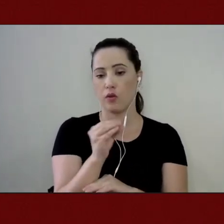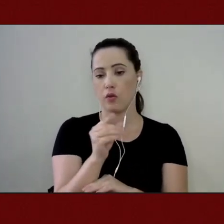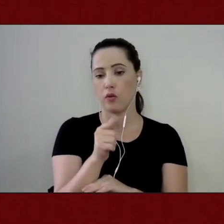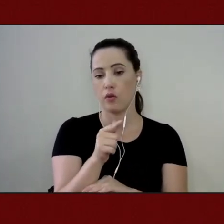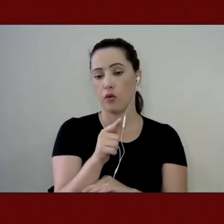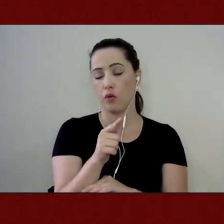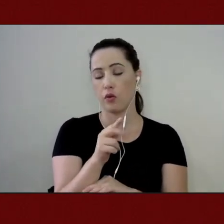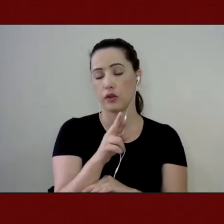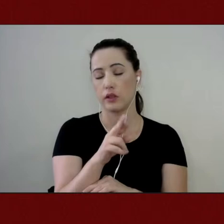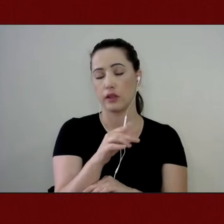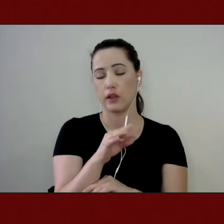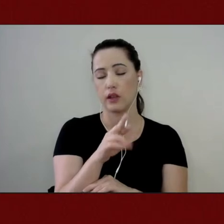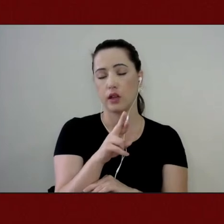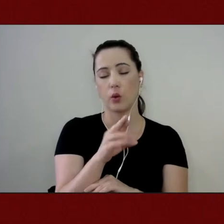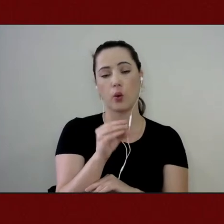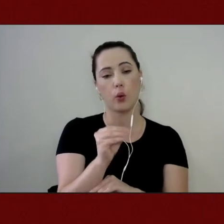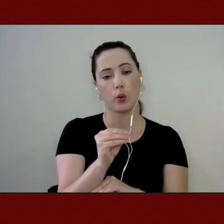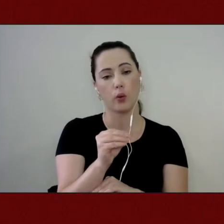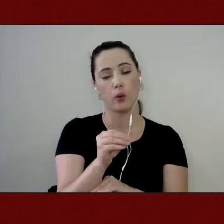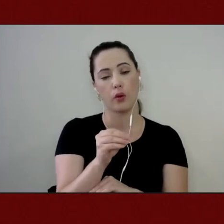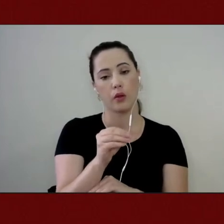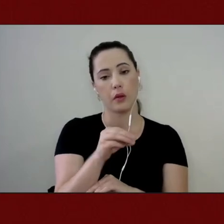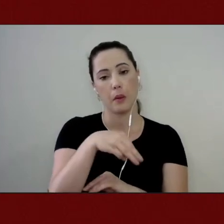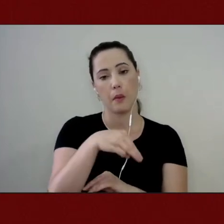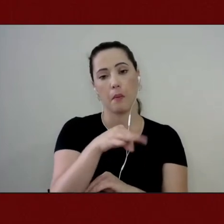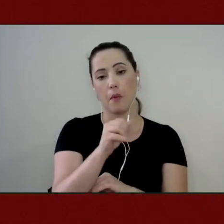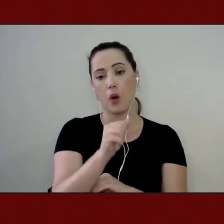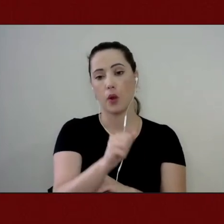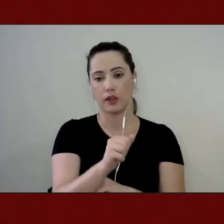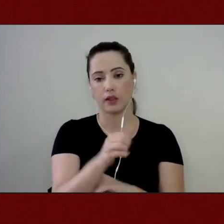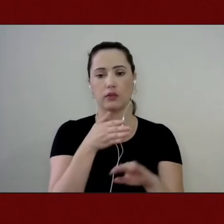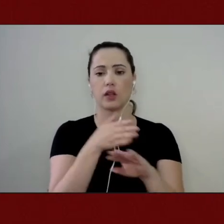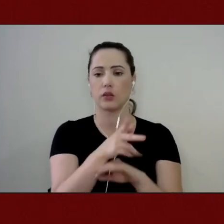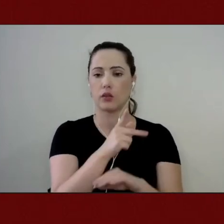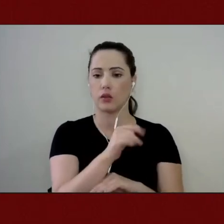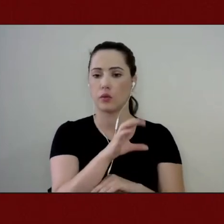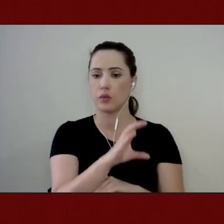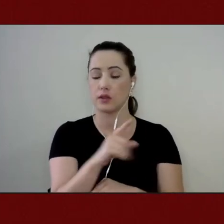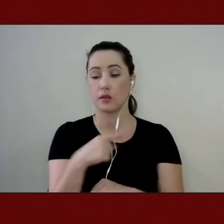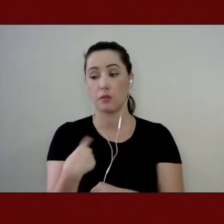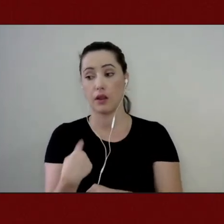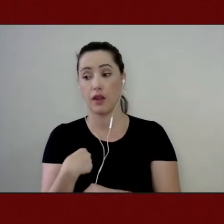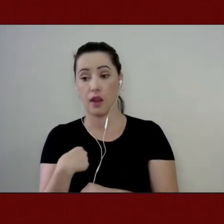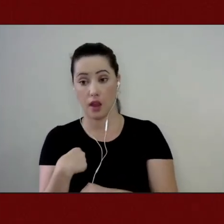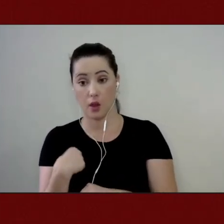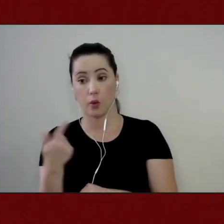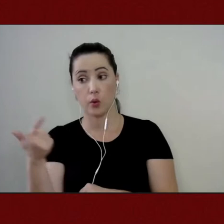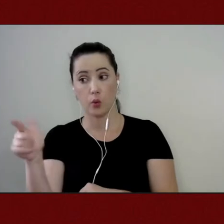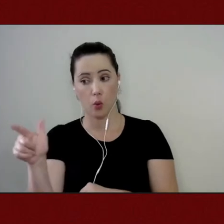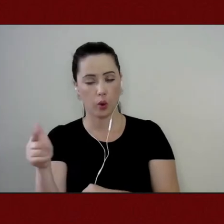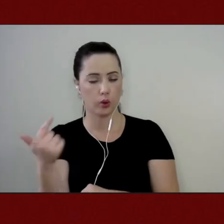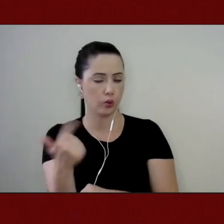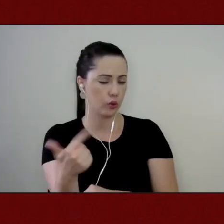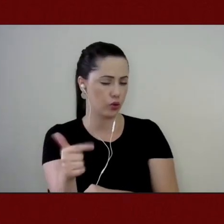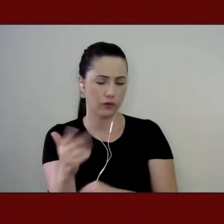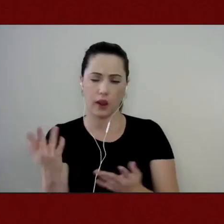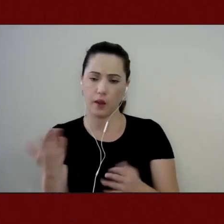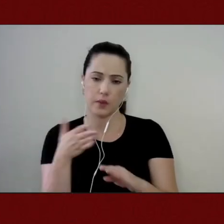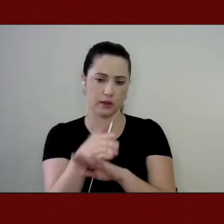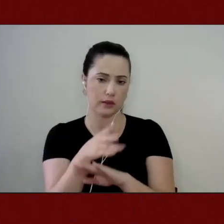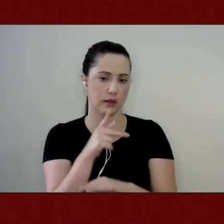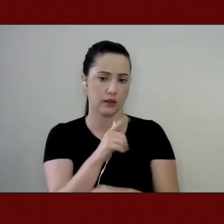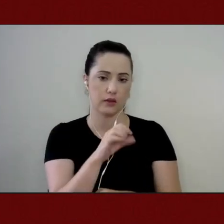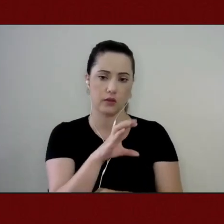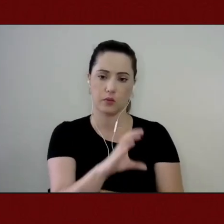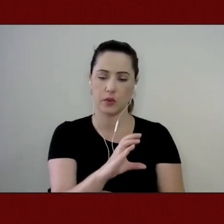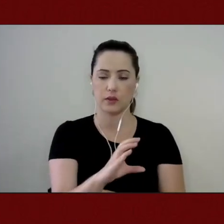Rodrigo Pato Samota. Tanto eu quanto o Rodrigo Tchaika não tivemos, e a gente conseguiu organizar essa coletânea que sintetizava uma perspectiva, vamos dizer